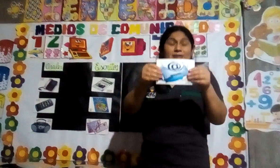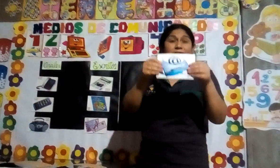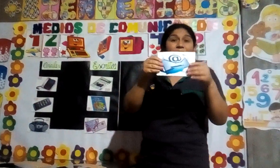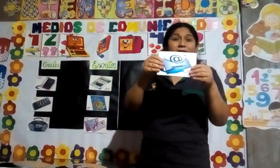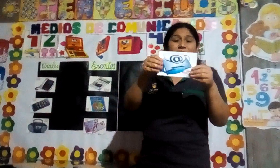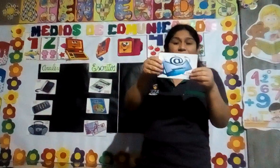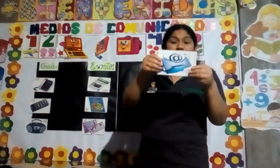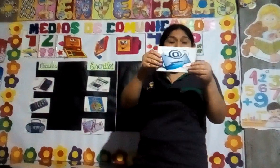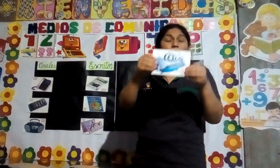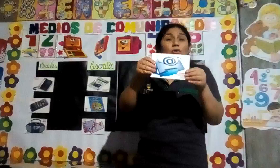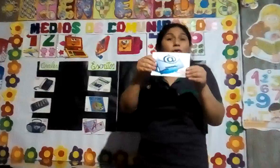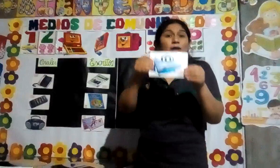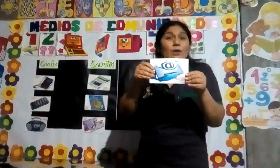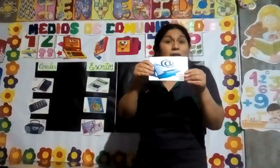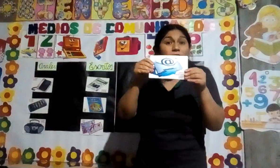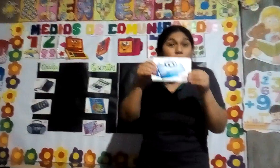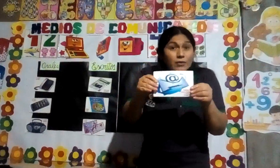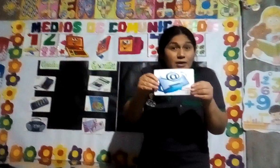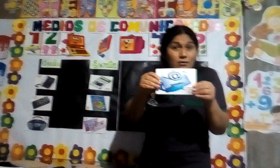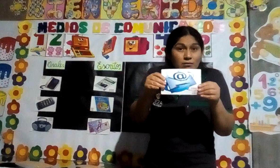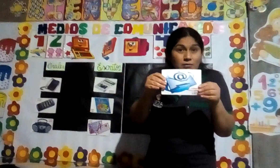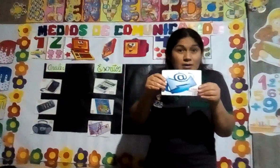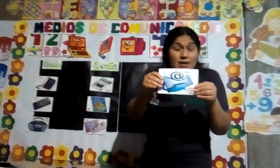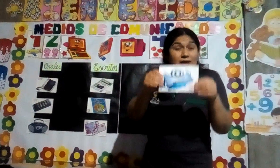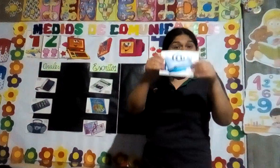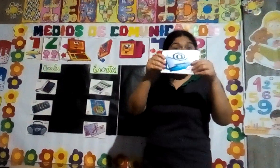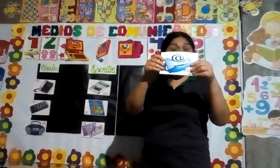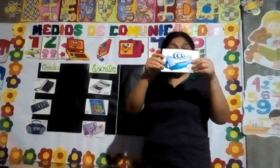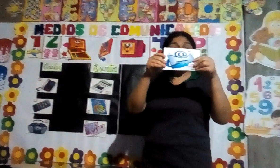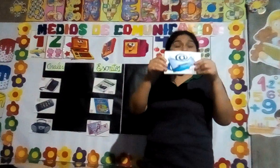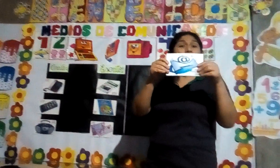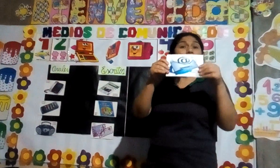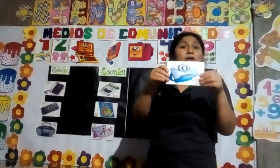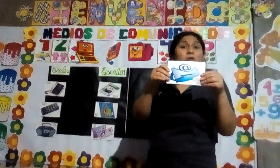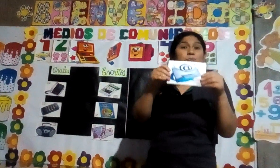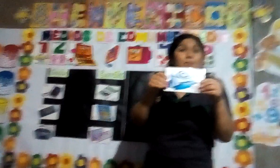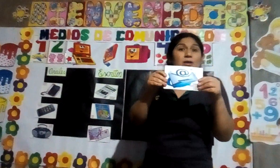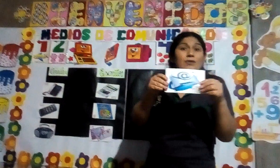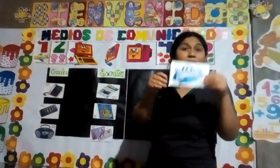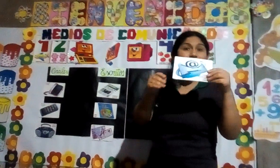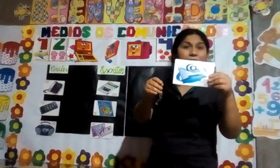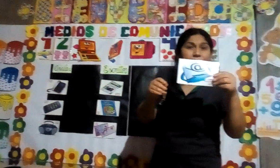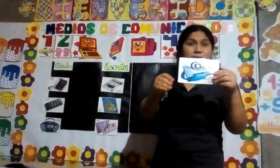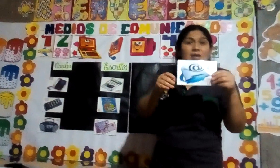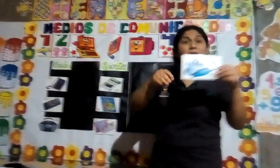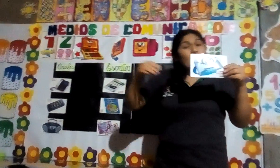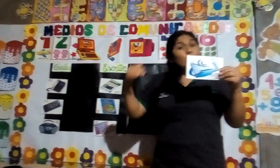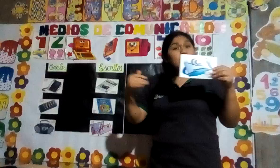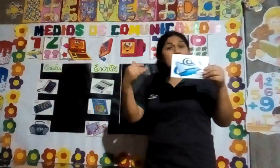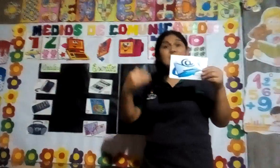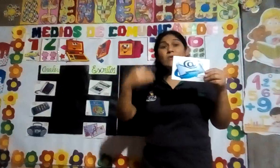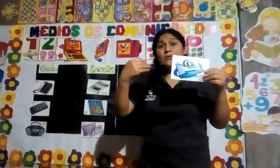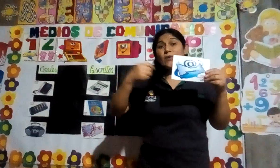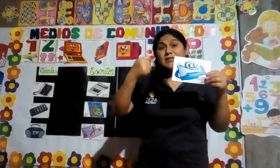importante es el correo electrónico. El correo electrónico es por medio del internet. Ustedes cuando hacen